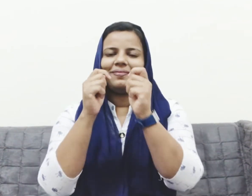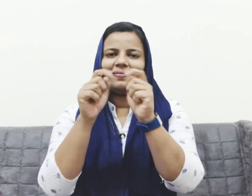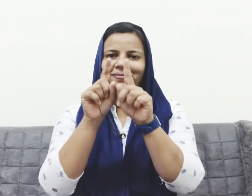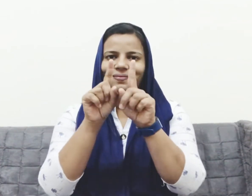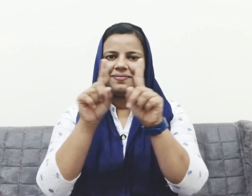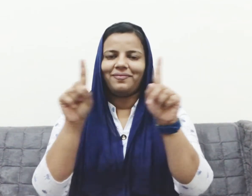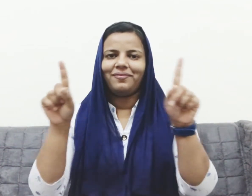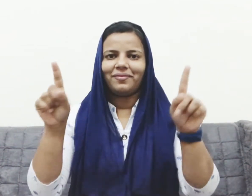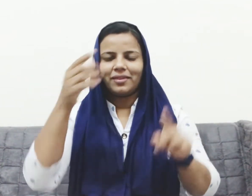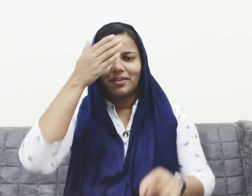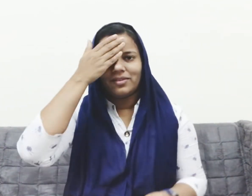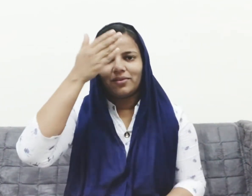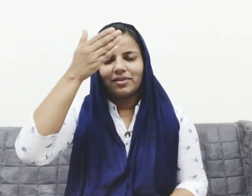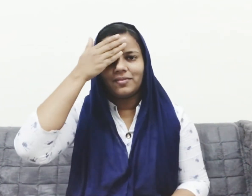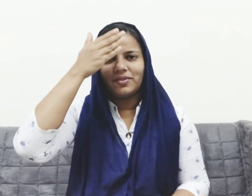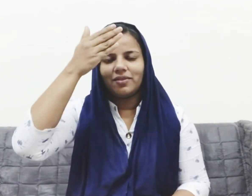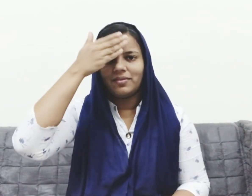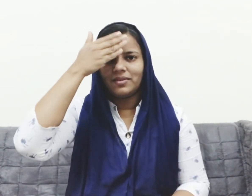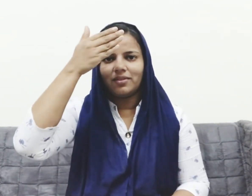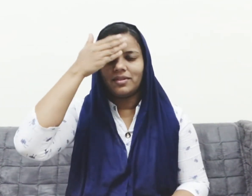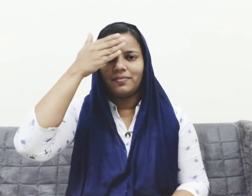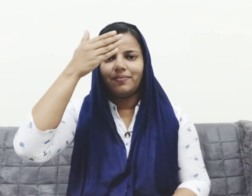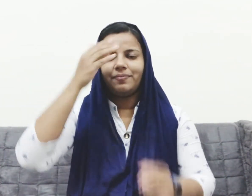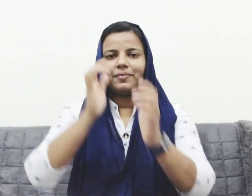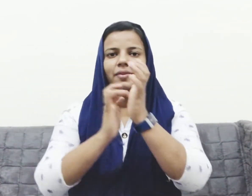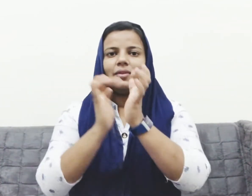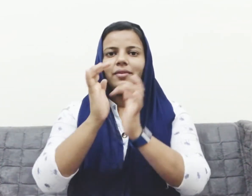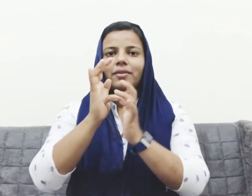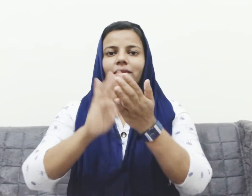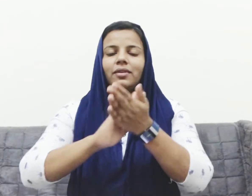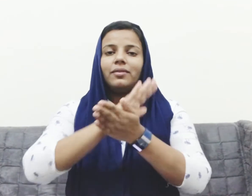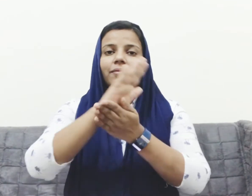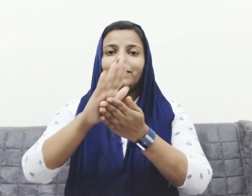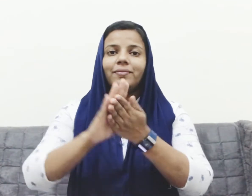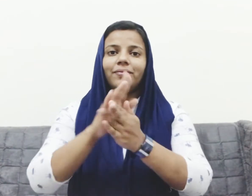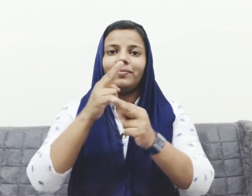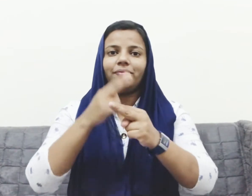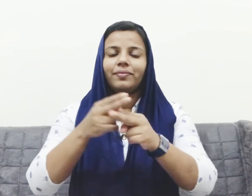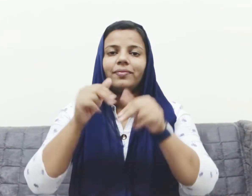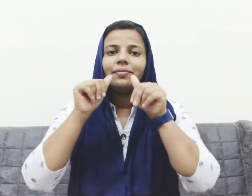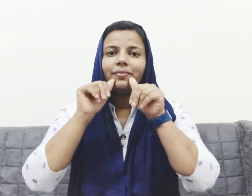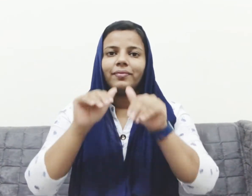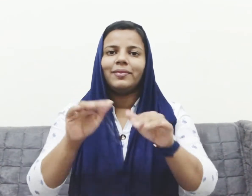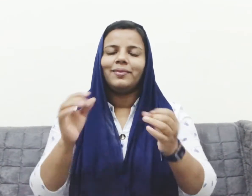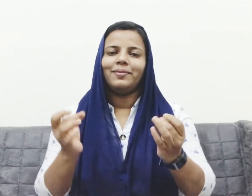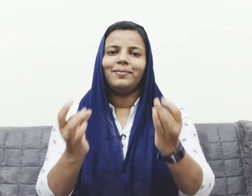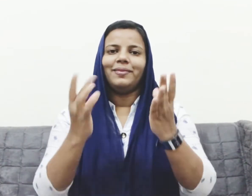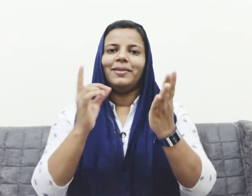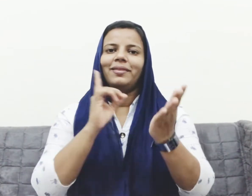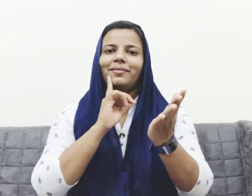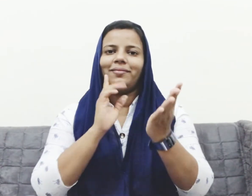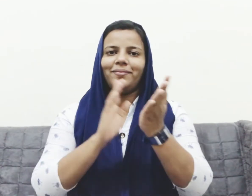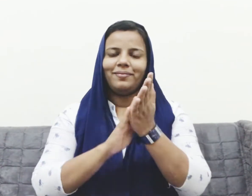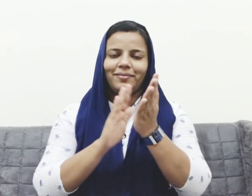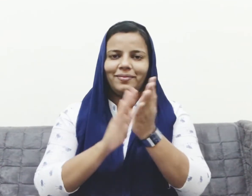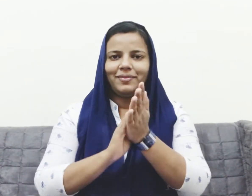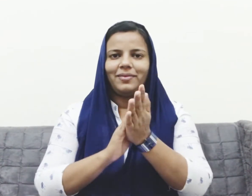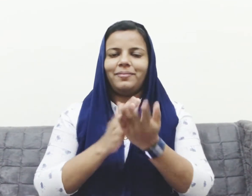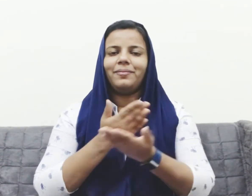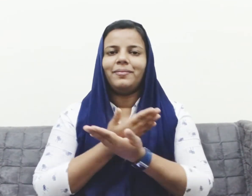പ്രൈസ് ദ ലോർഡ്, ഹല്ലേലൂയ. സ്തോത്രം, സ്തോത്രം, സ്തോത്രം. കർത്താവിൻ്റെ അതിപരിശുദ്ധമായ തിരുനാമം ഈ അനുഗ്രഹിക്കപ്പെട്ട പ്രഭാതത്തിൽ